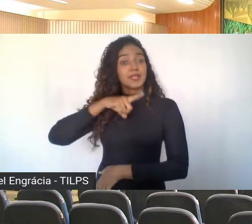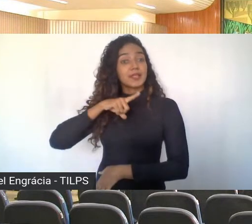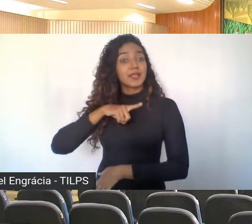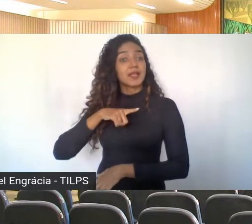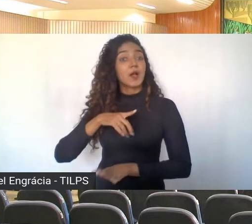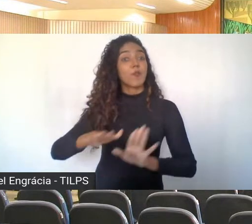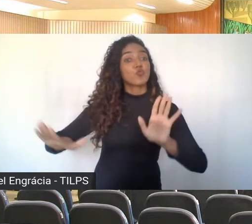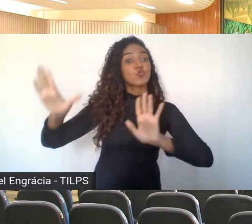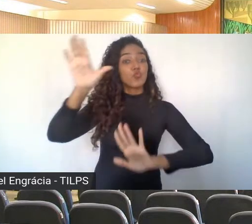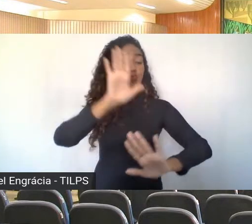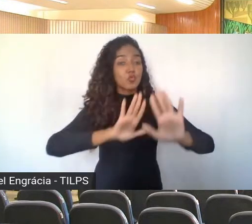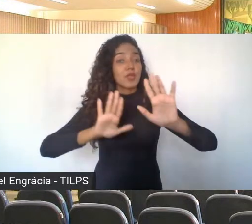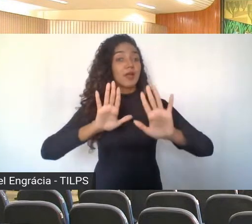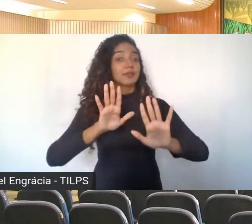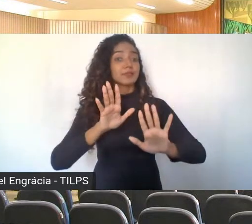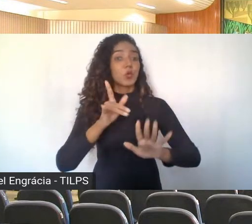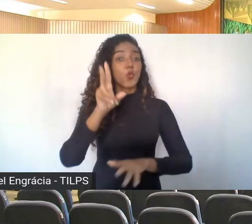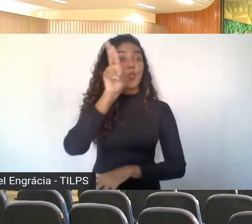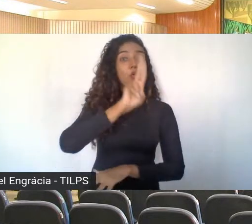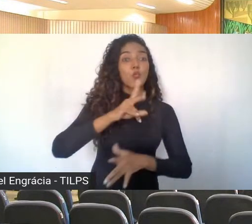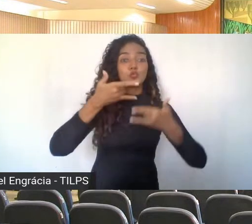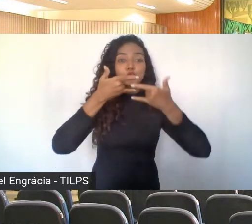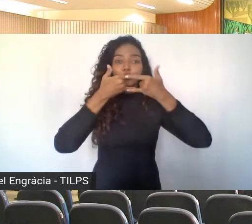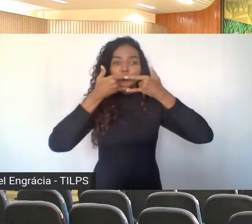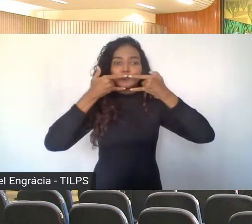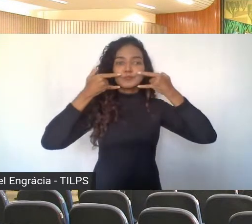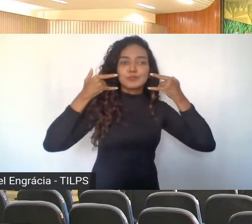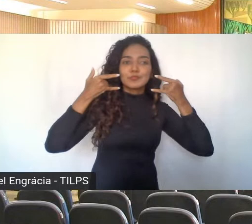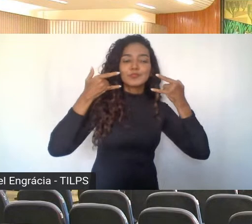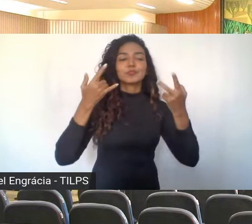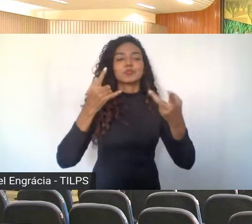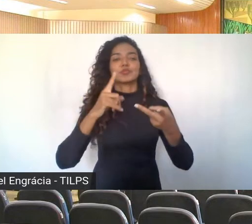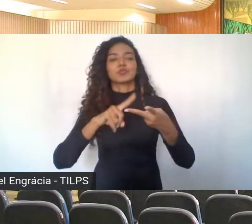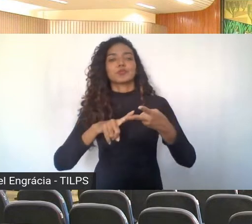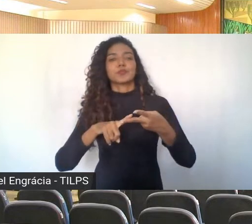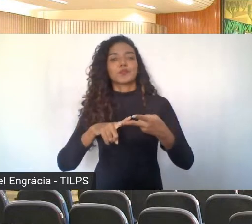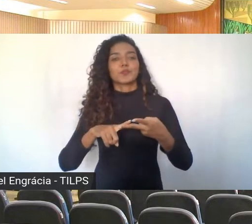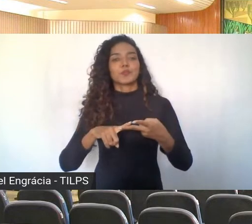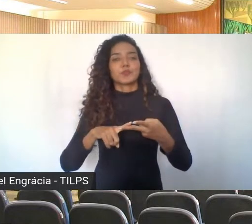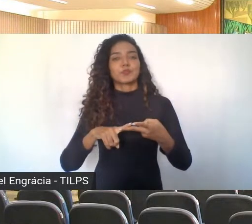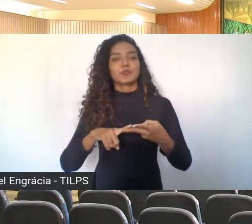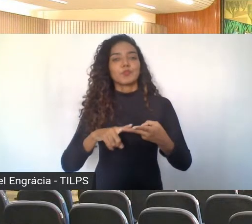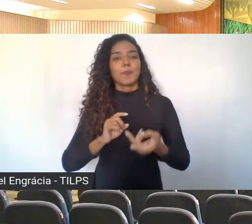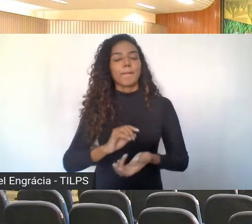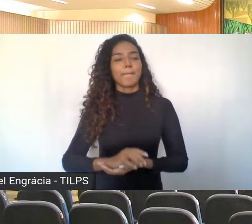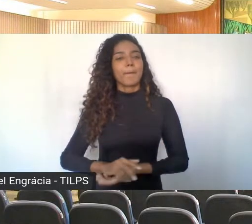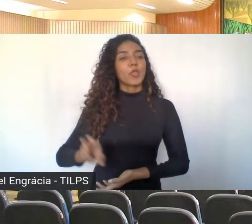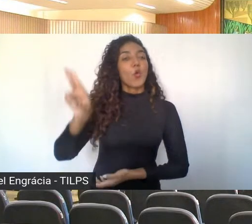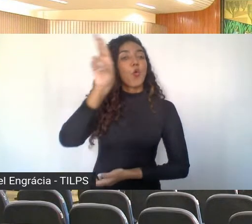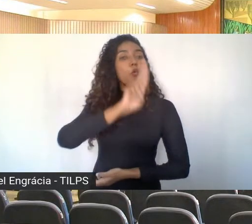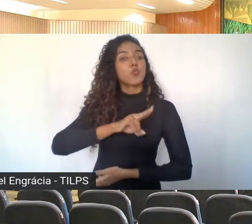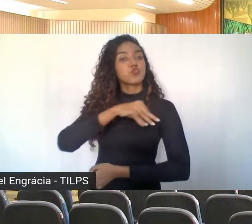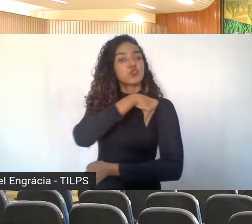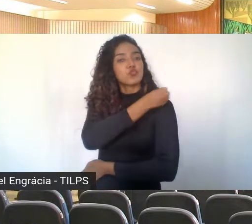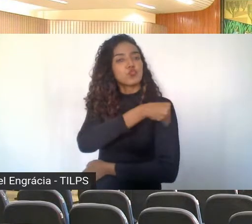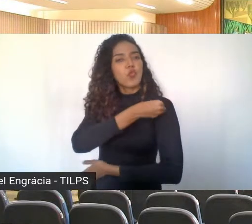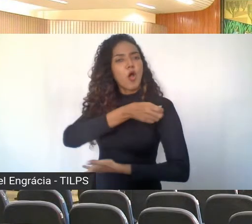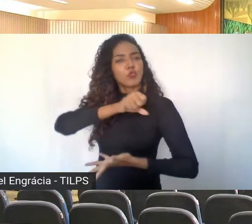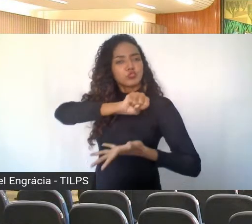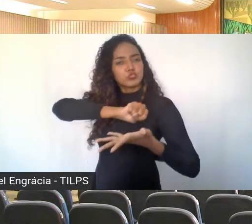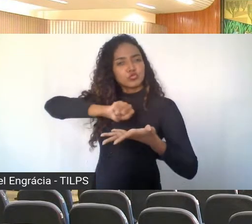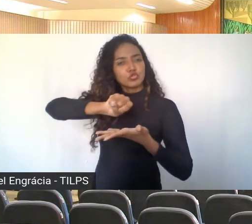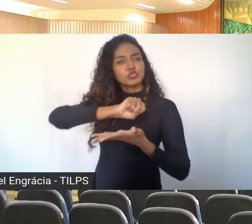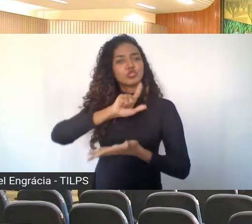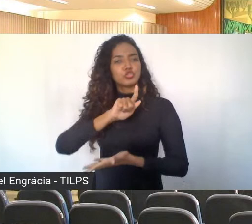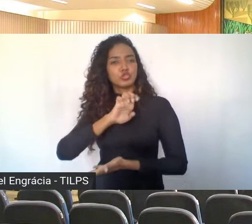uso da máscara, que tenhamos cuidado com o uso do álcool em gel, que nós